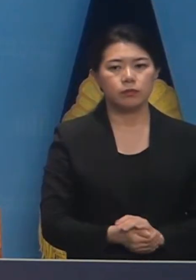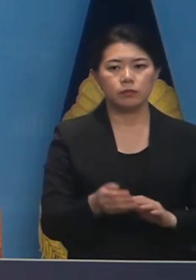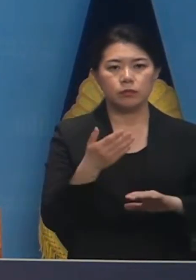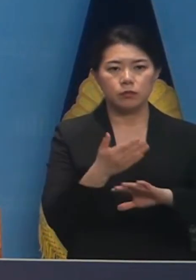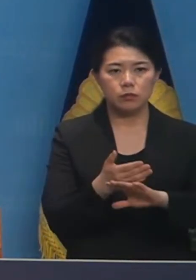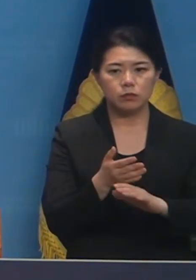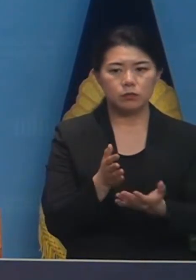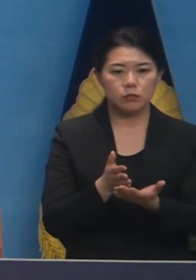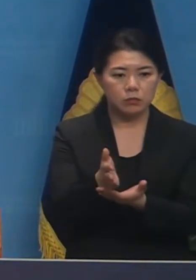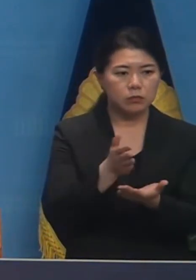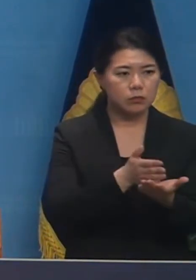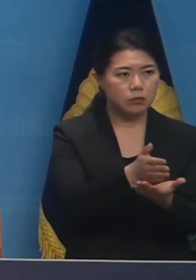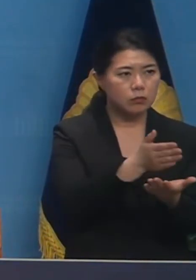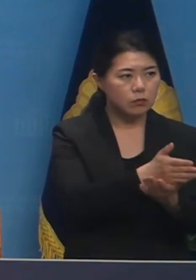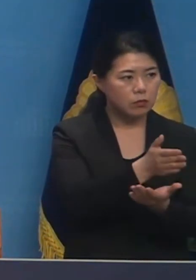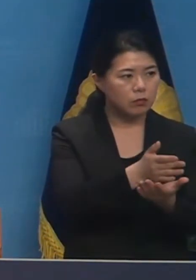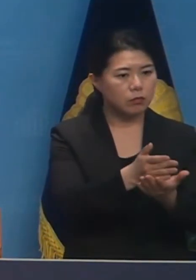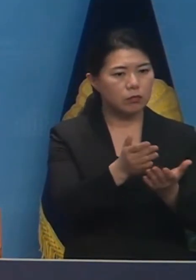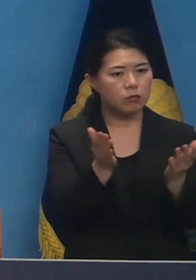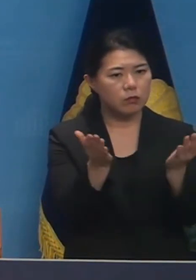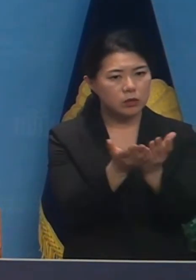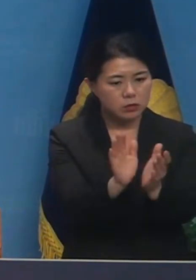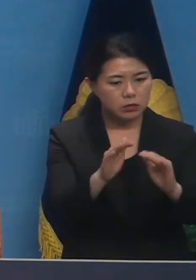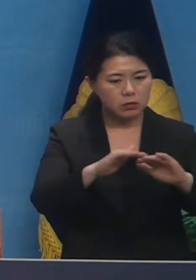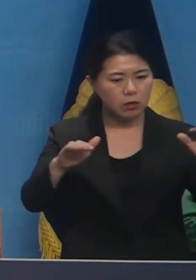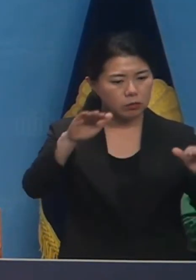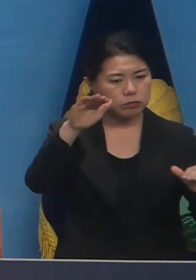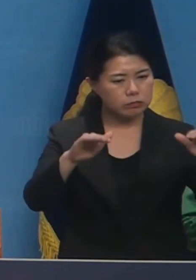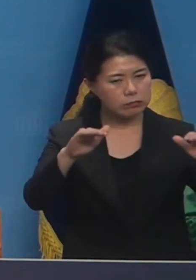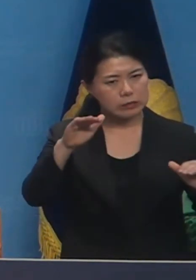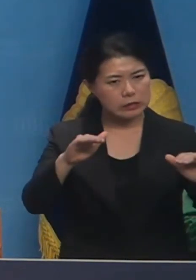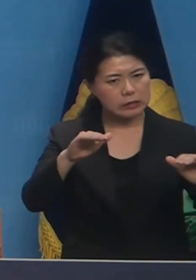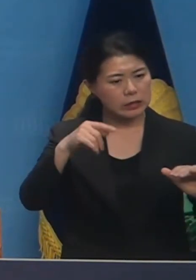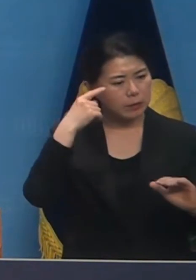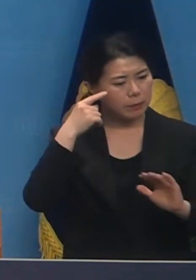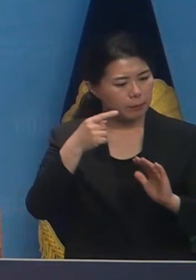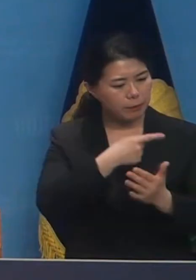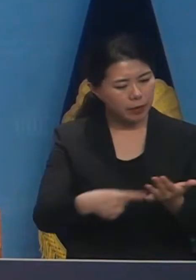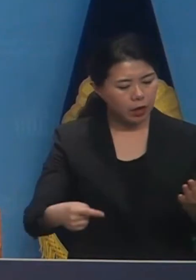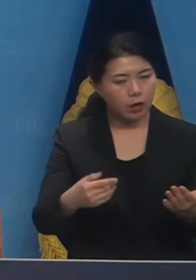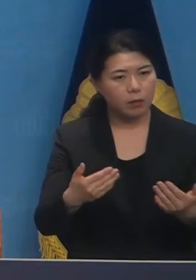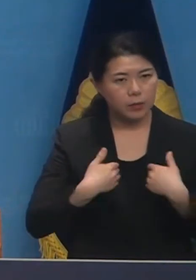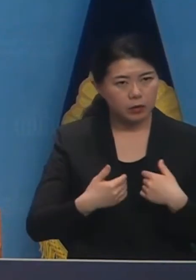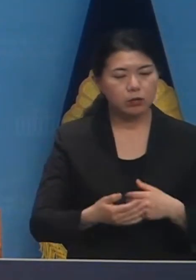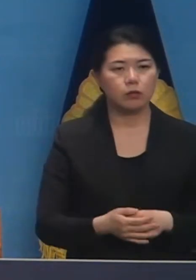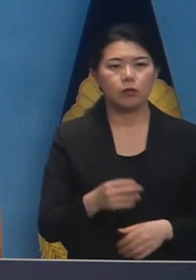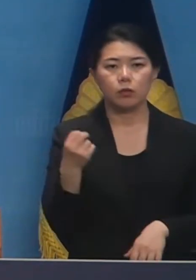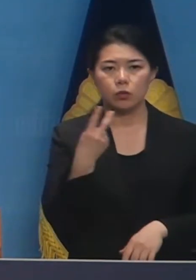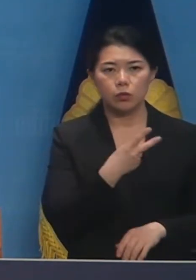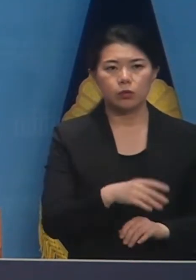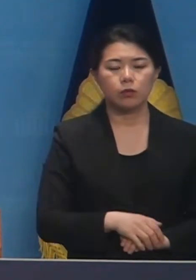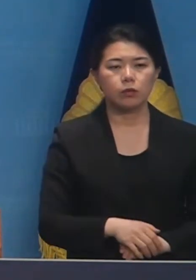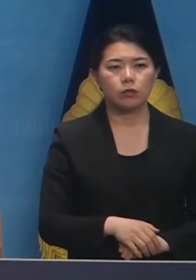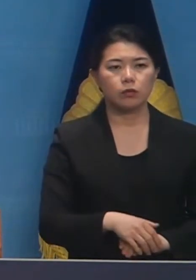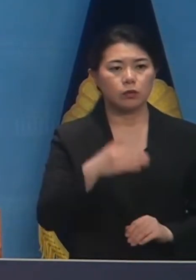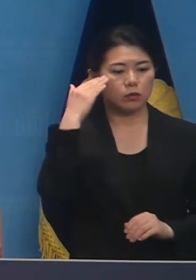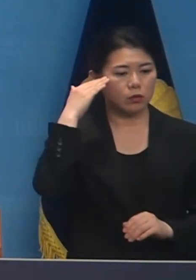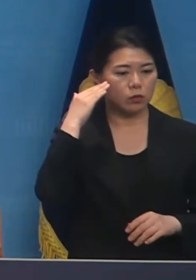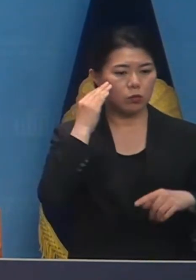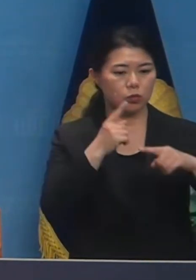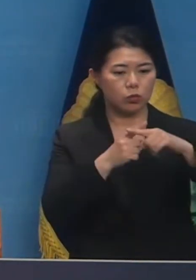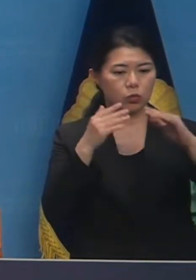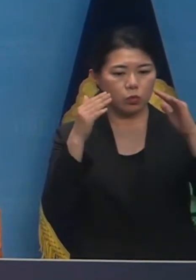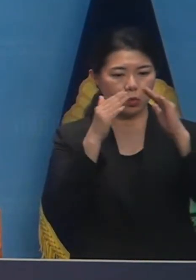다른 분야하고 평평에 어긋나는 그런 불이익을 당했고, 그리고 또 이 한국